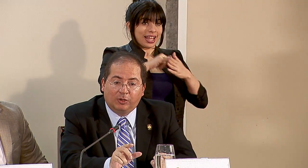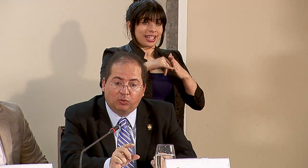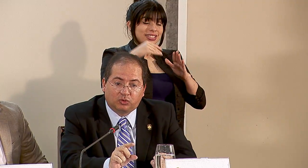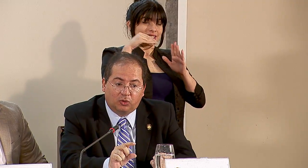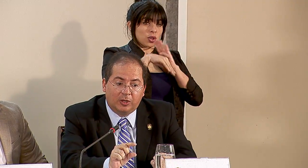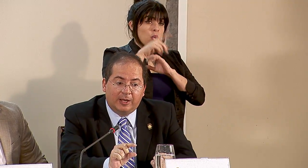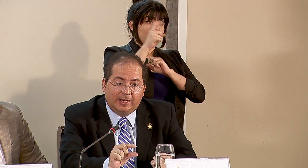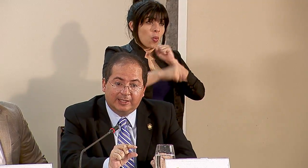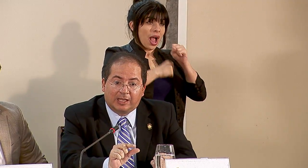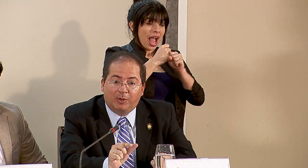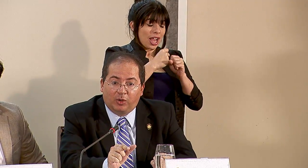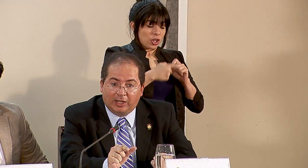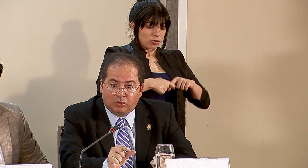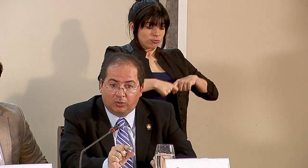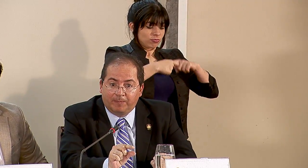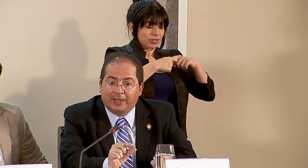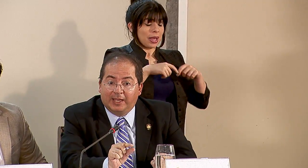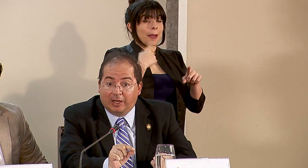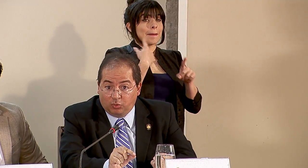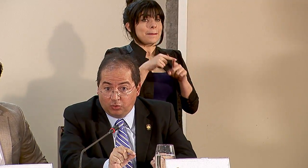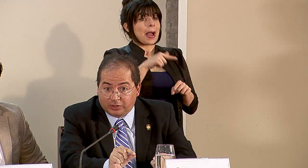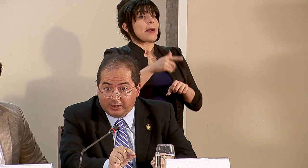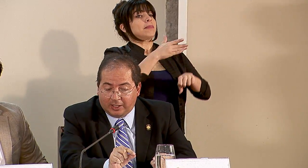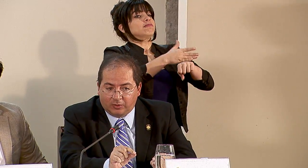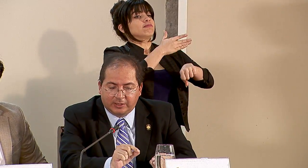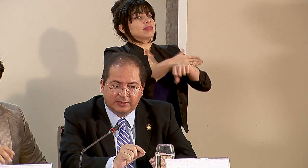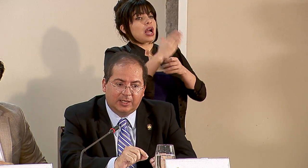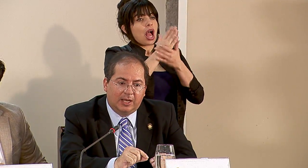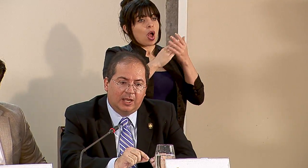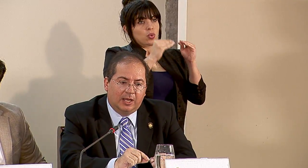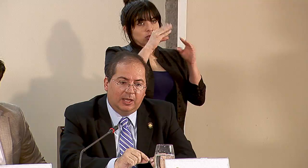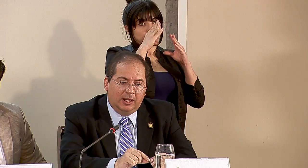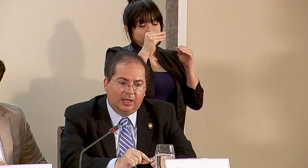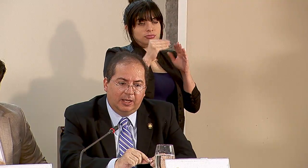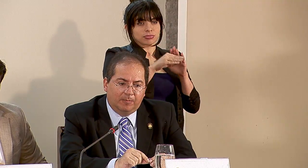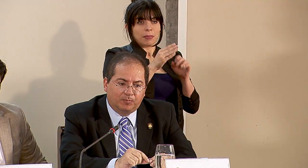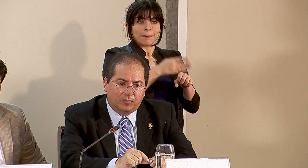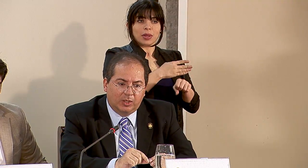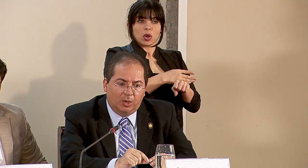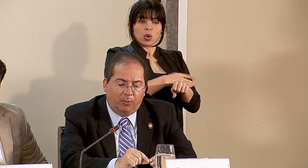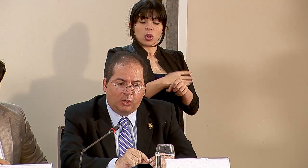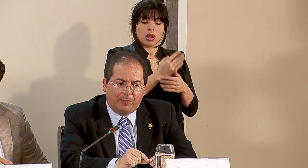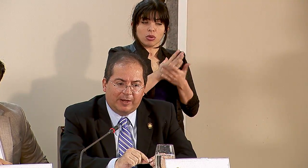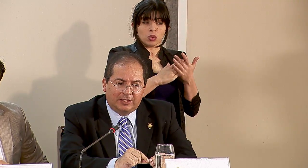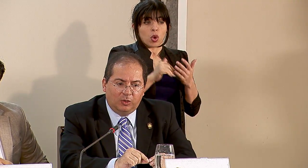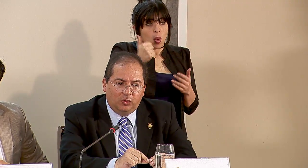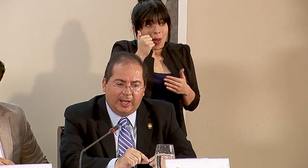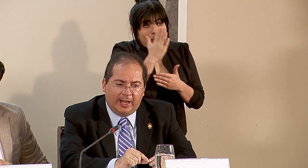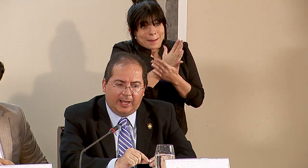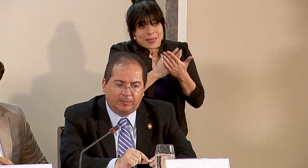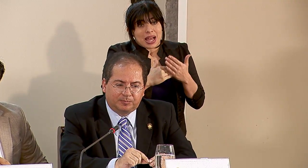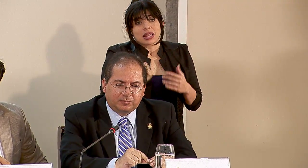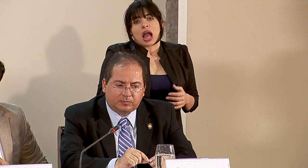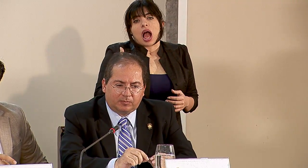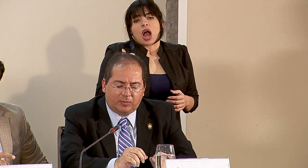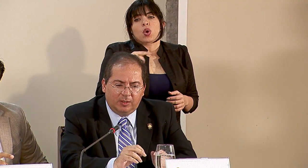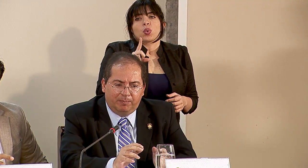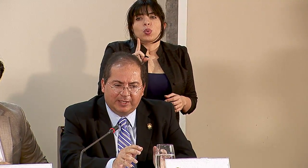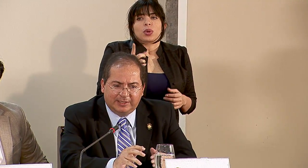la imagen y que incluso está mejorando en algunos indicadores. por otra parte hay una